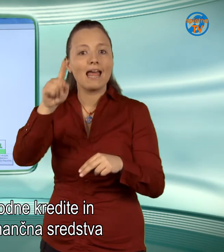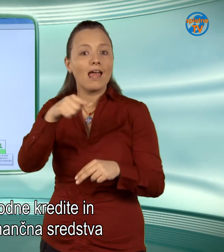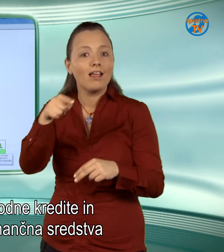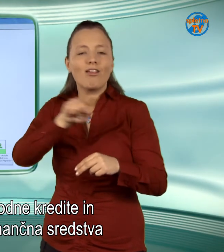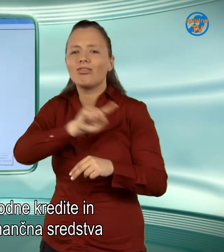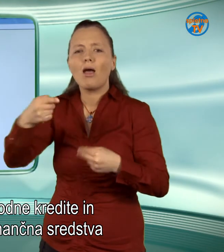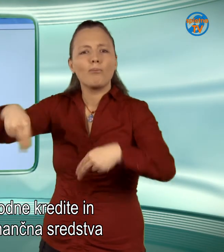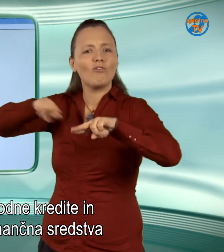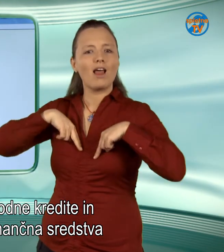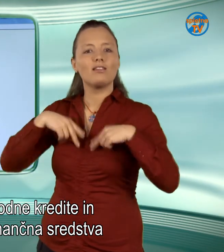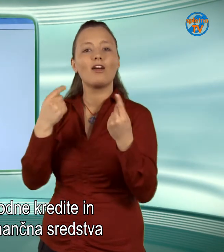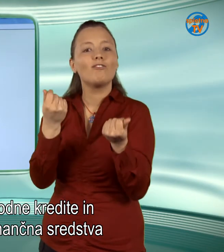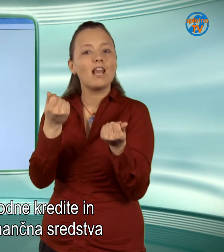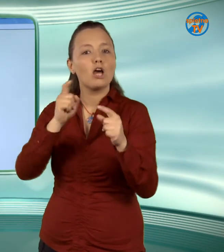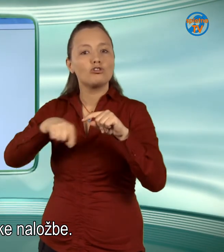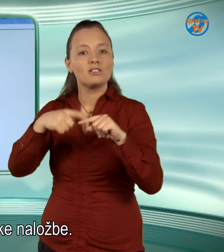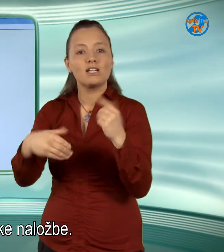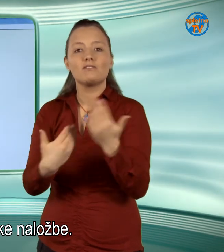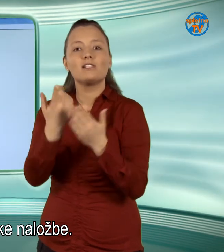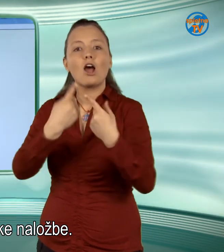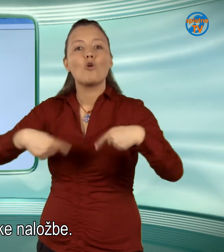sredstva za okoljske naložbe.